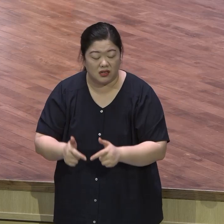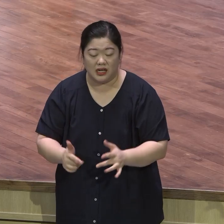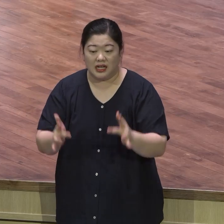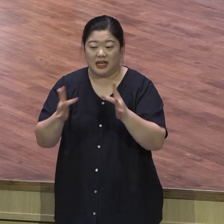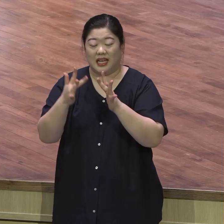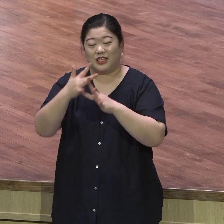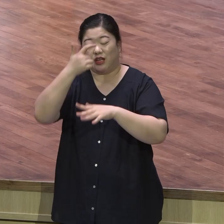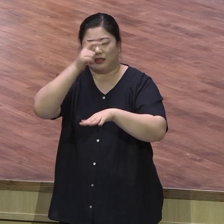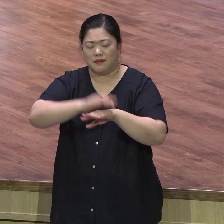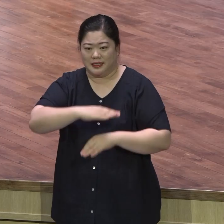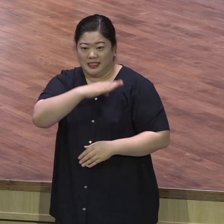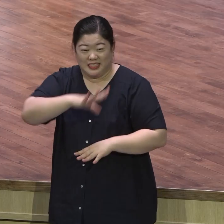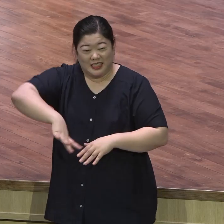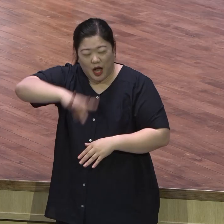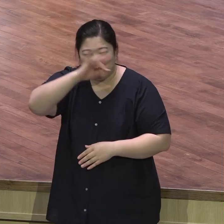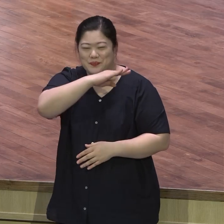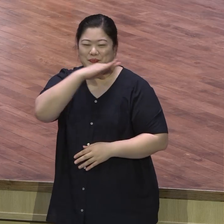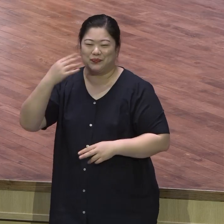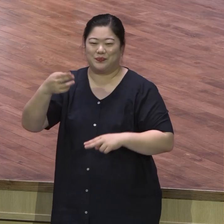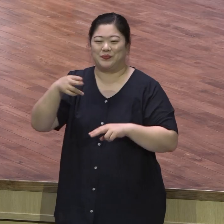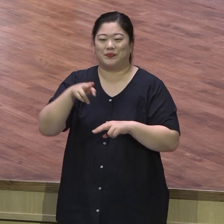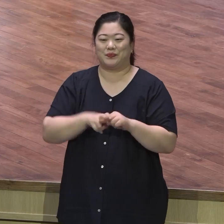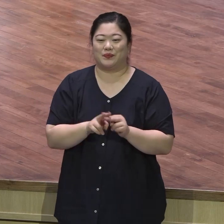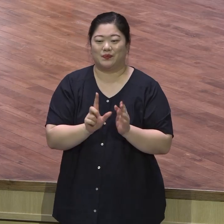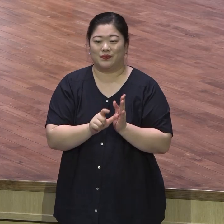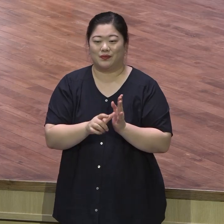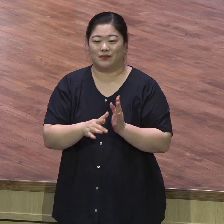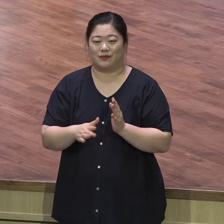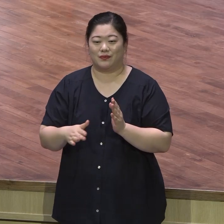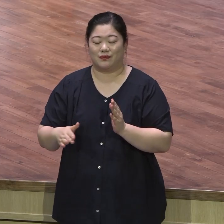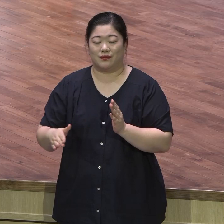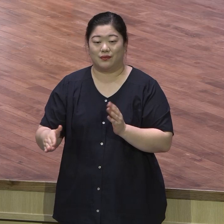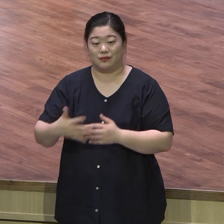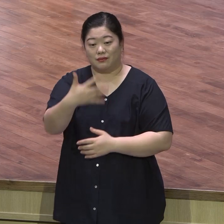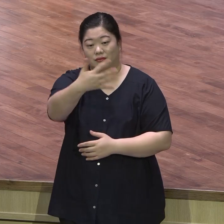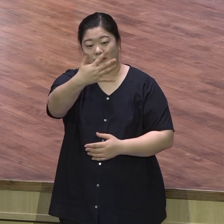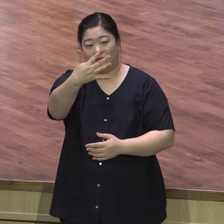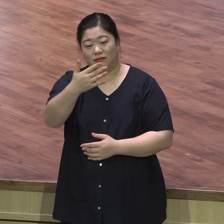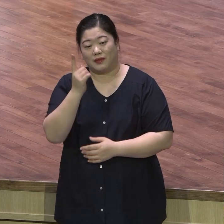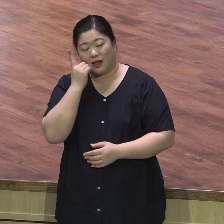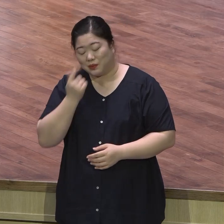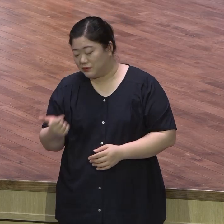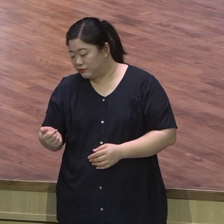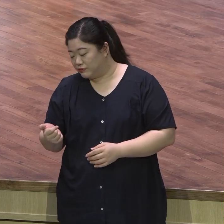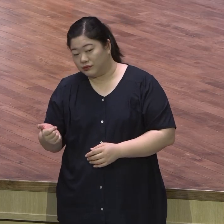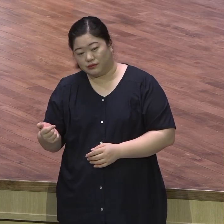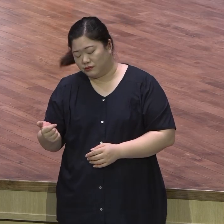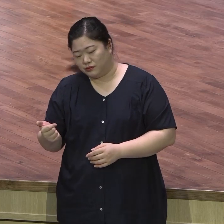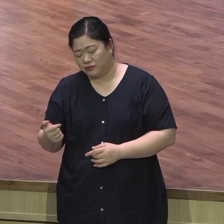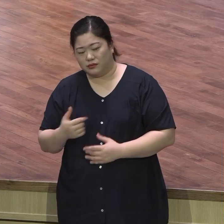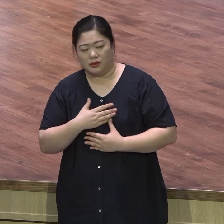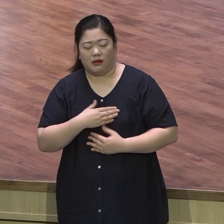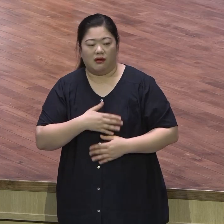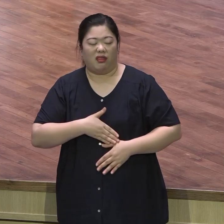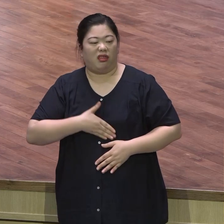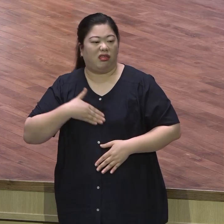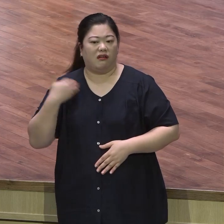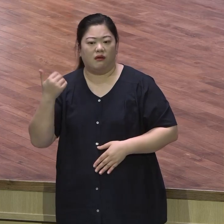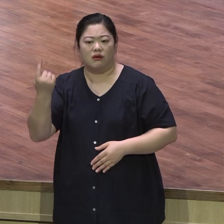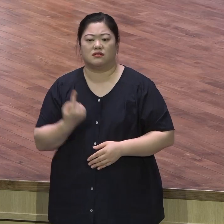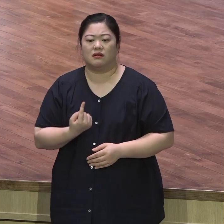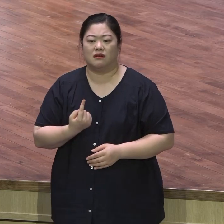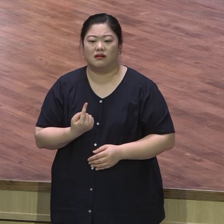현장 예배 감격 성도가 함께 모여서 함께 예배하고 함께 찬양하고 함께 모여 포럼하고 함께